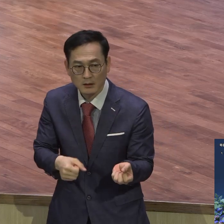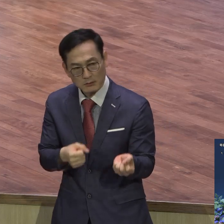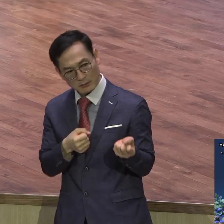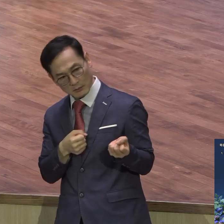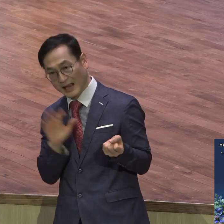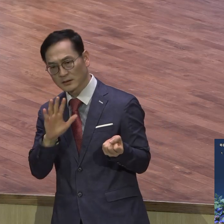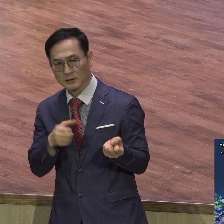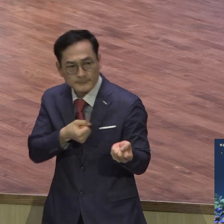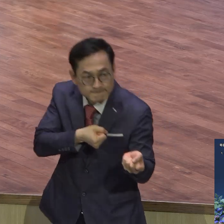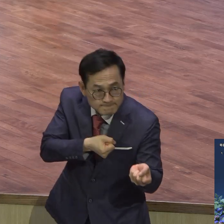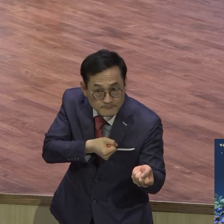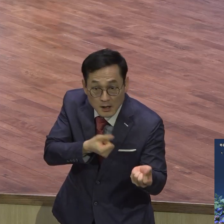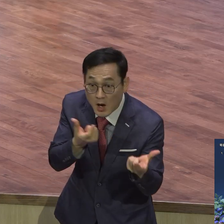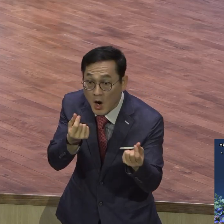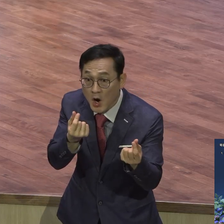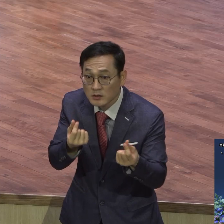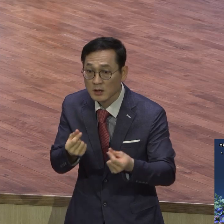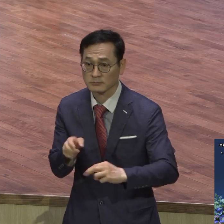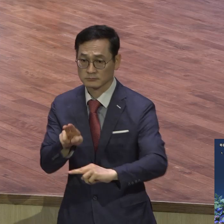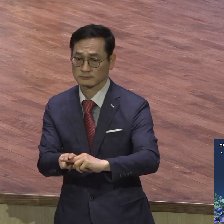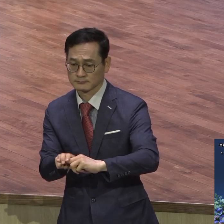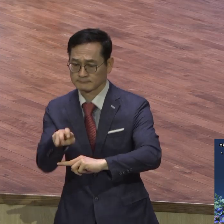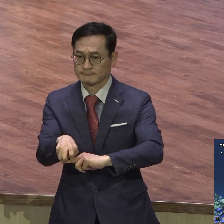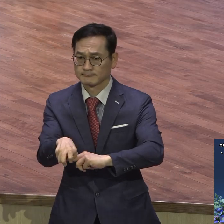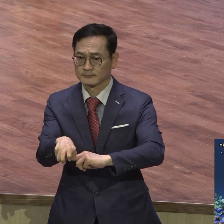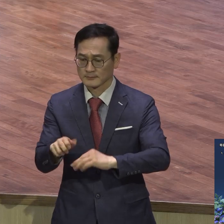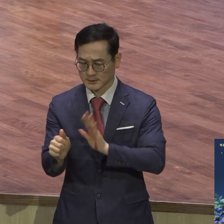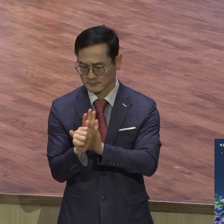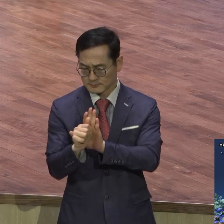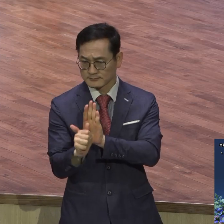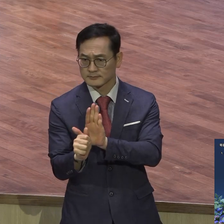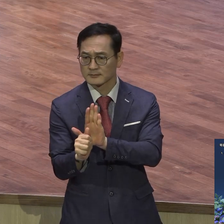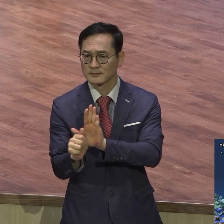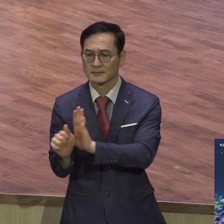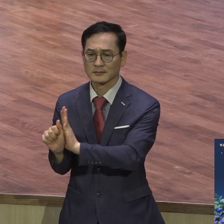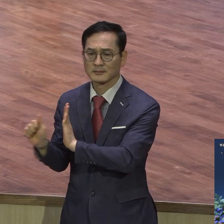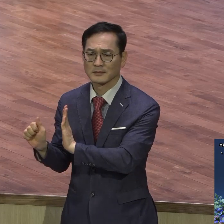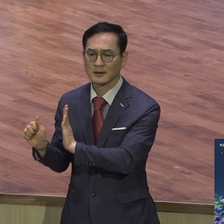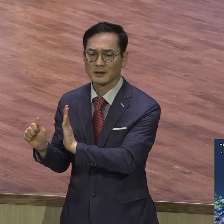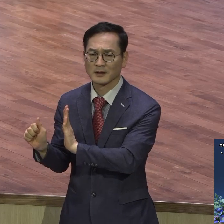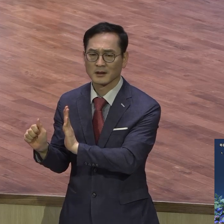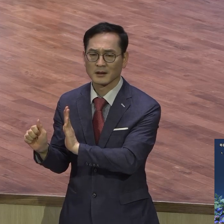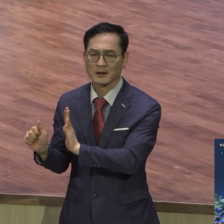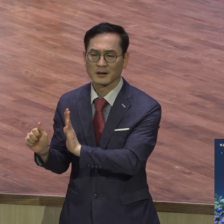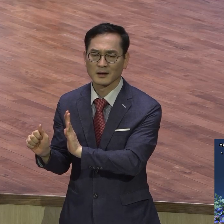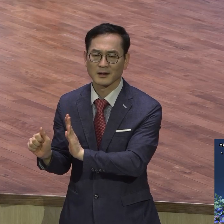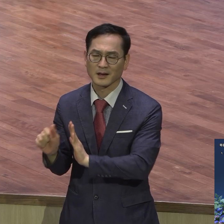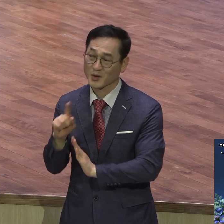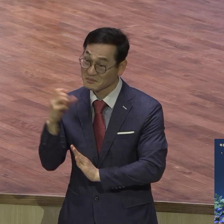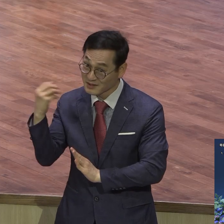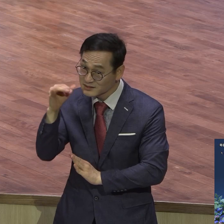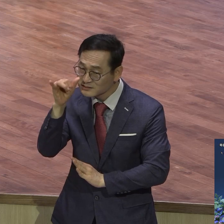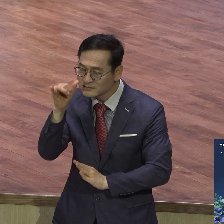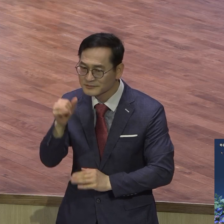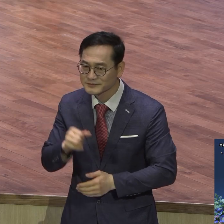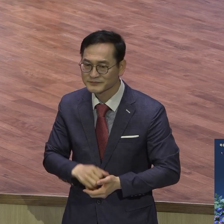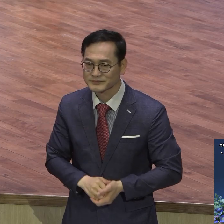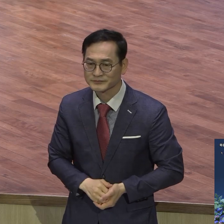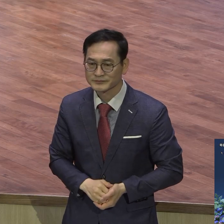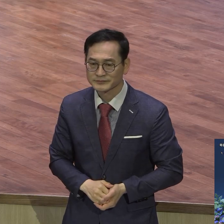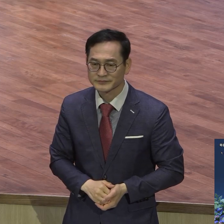딱 그러죠. 여러분, 사단이 이렇게 공격하는 시간이 설교는 시간입니다.